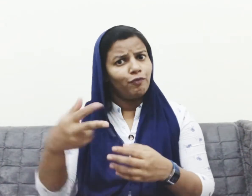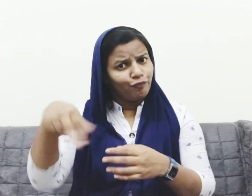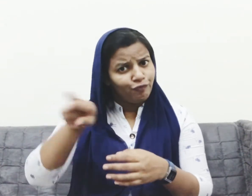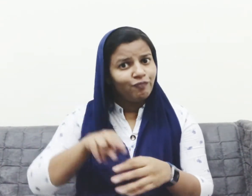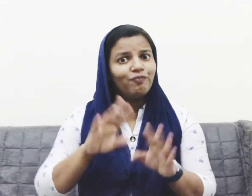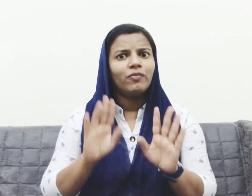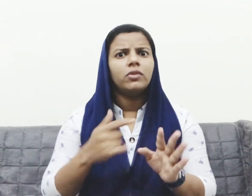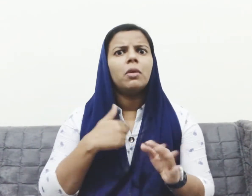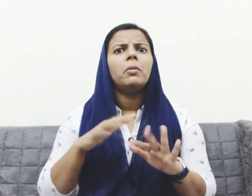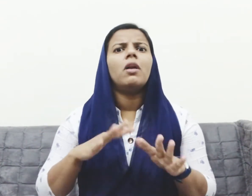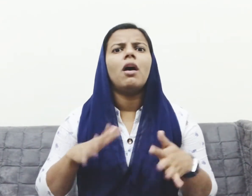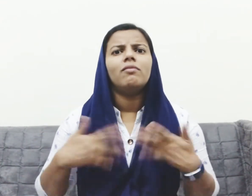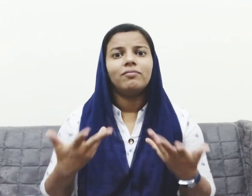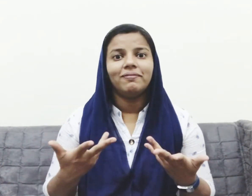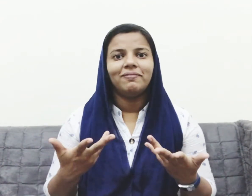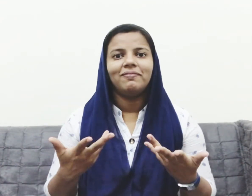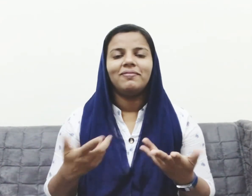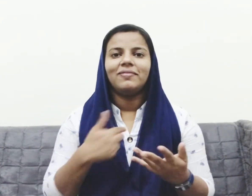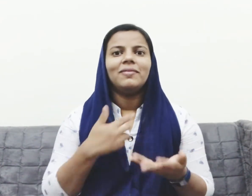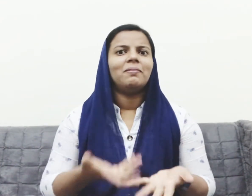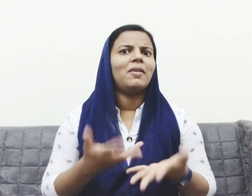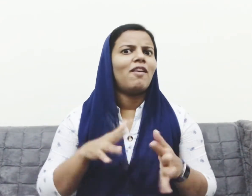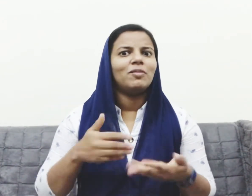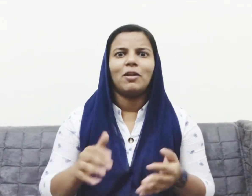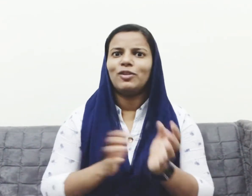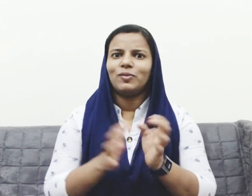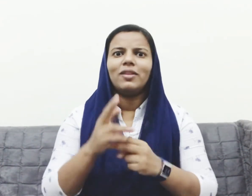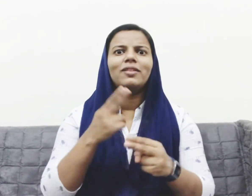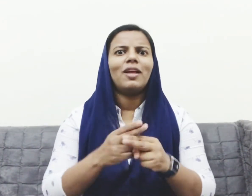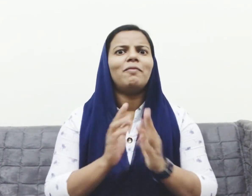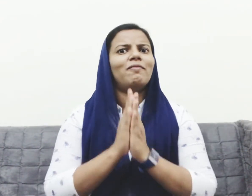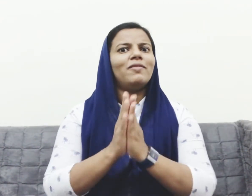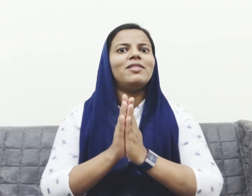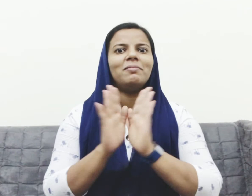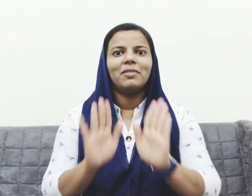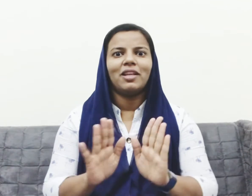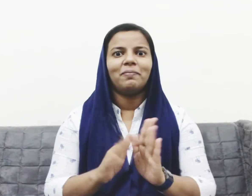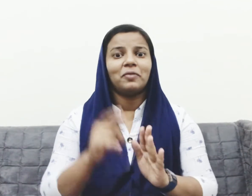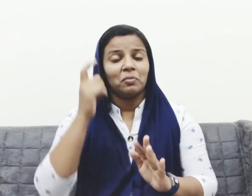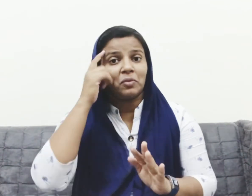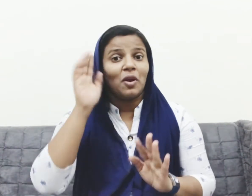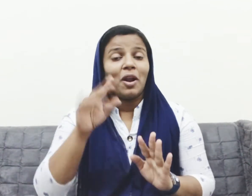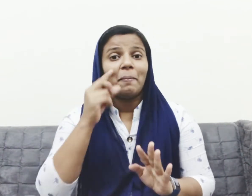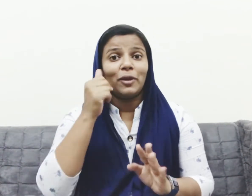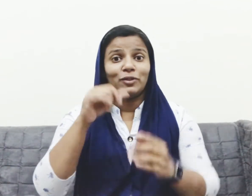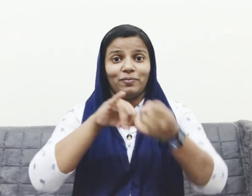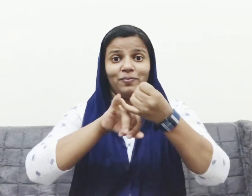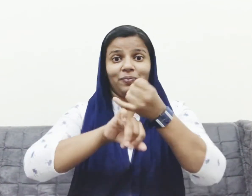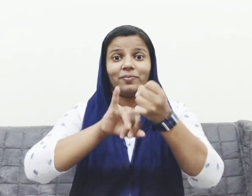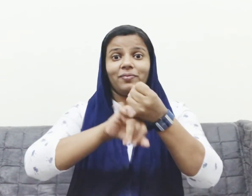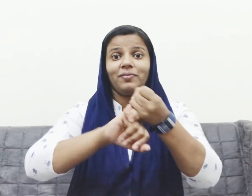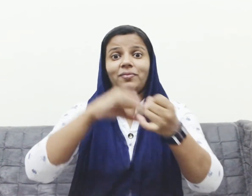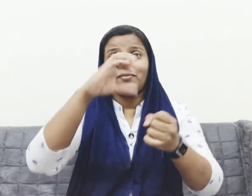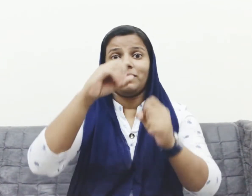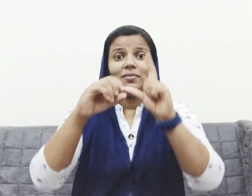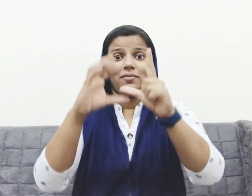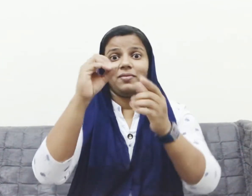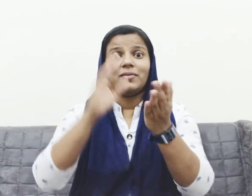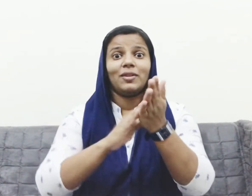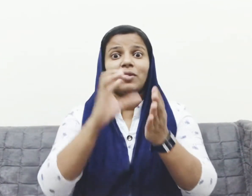ഞാനെന്തിനാണ് പേടിക്കുന്നത്? ഞാനെന്തിനാണ് ഭാരപ്പെടുന്നത്? ഞാൻ ആ നാമം വിളിച്ചാൽ മതി. അതാണ് ഞാനീ ജ്ഞാനിയായി സലോമോൻ പറഞ്ഞു, ഞാൻ ഓടിച്ചെന്നാൽ മതി. ഇപ്പം നീതിമാനായ